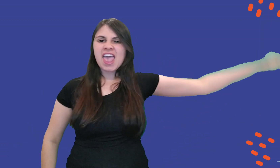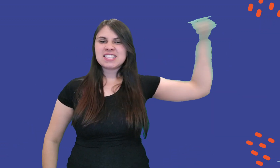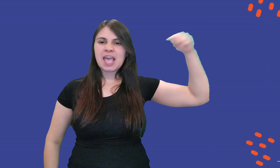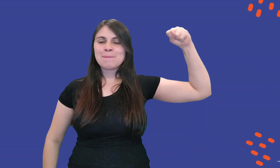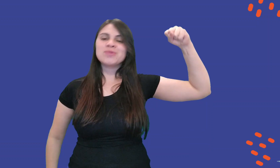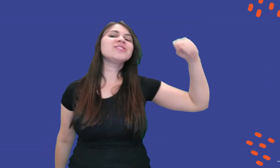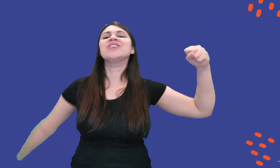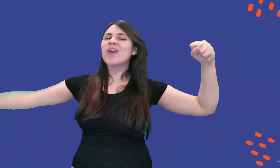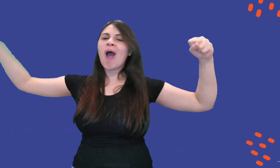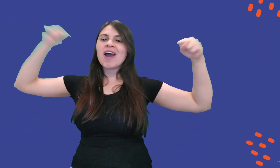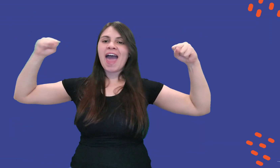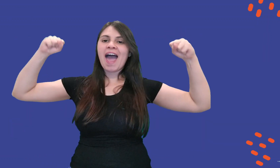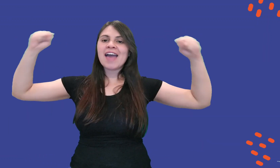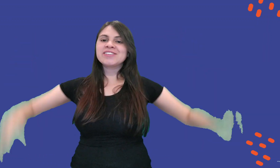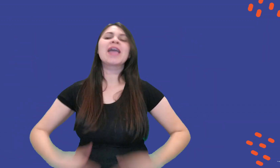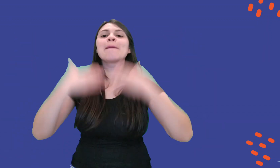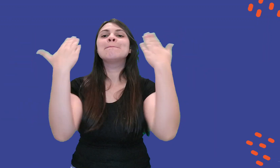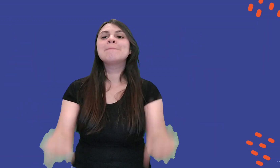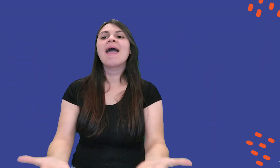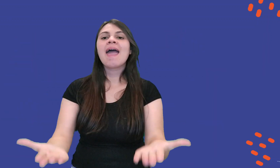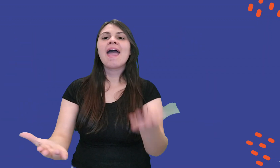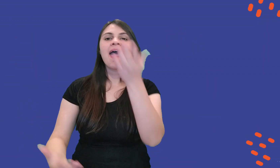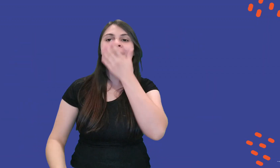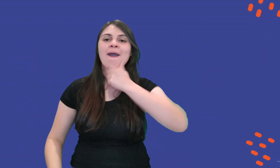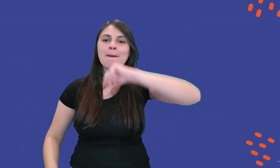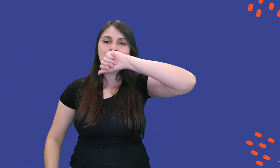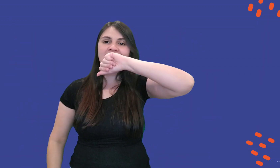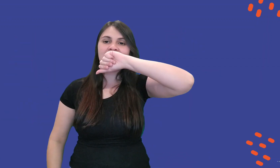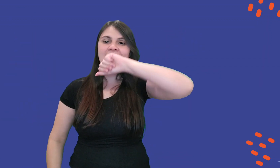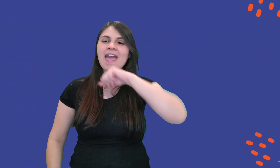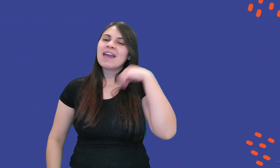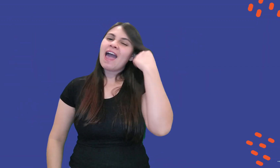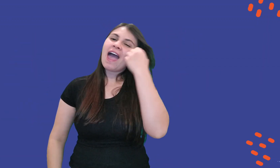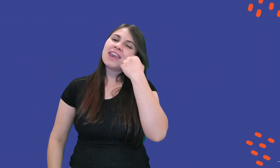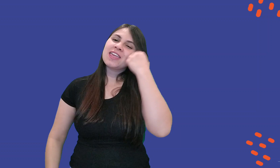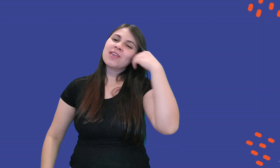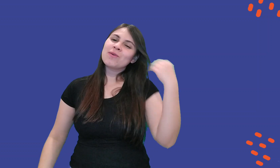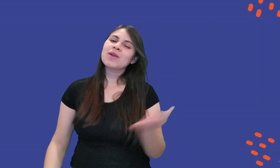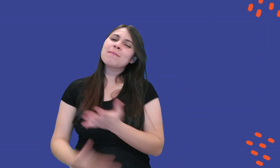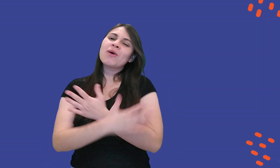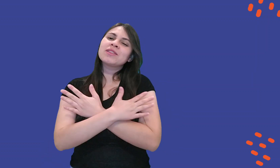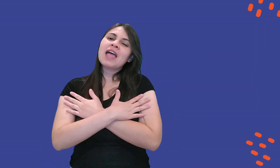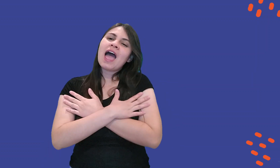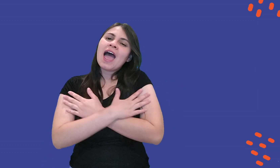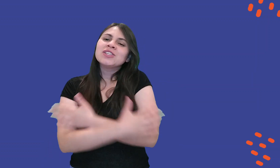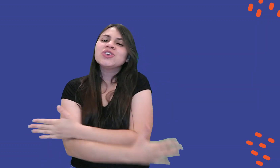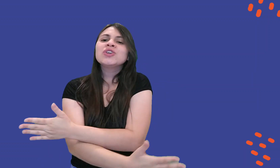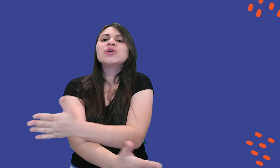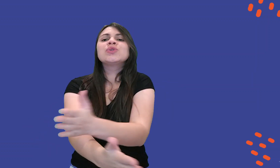exemplo de coragem meu pai carinho e bondade